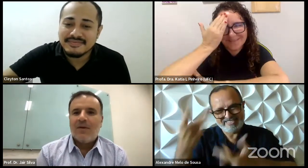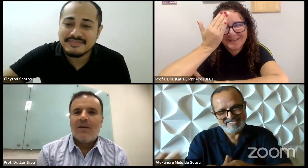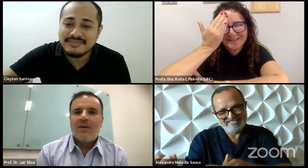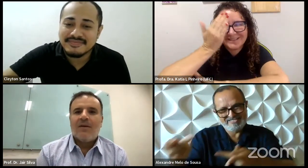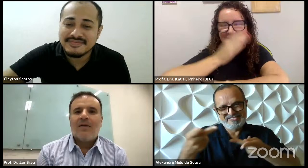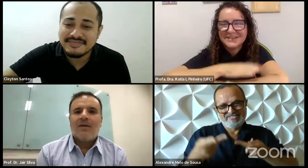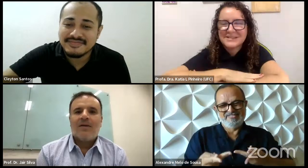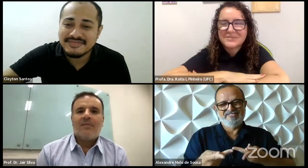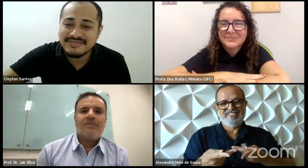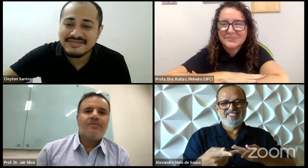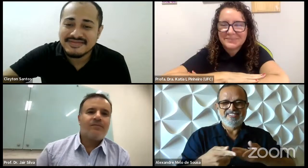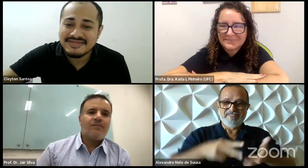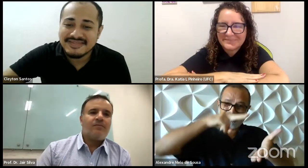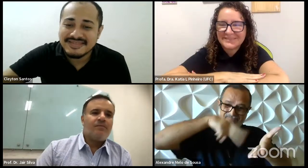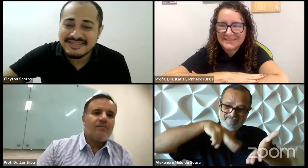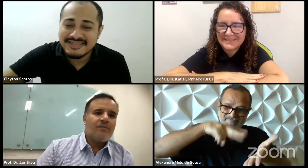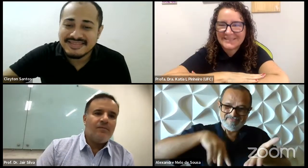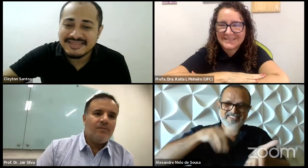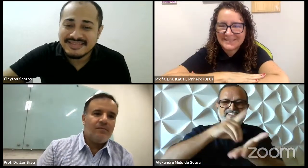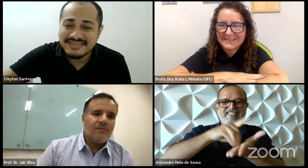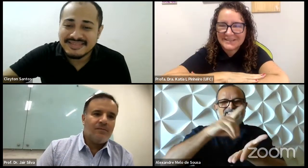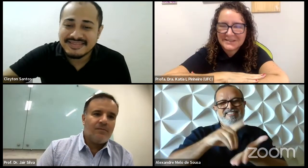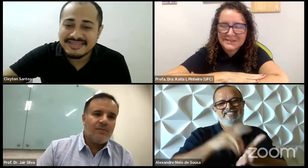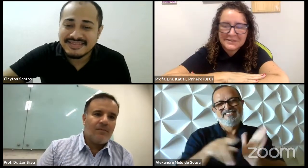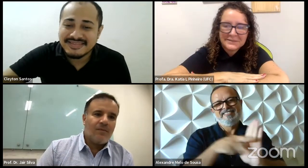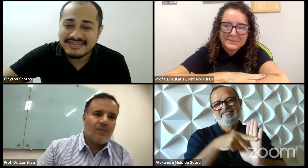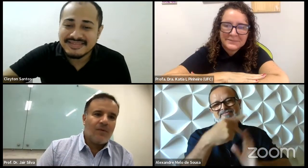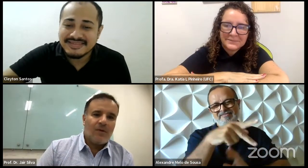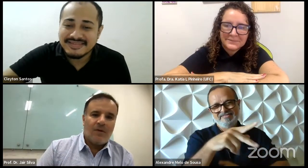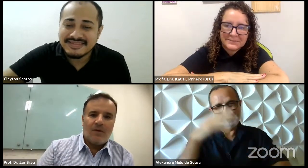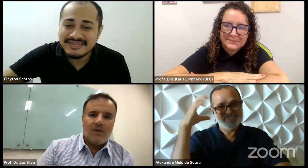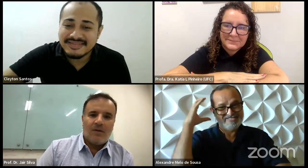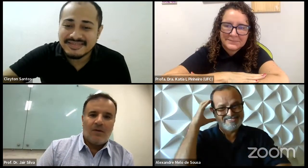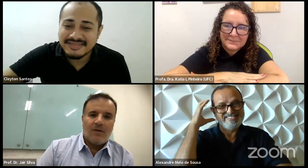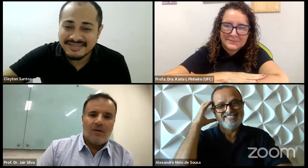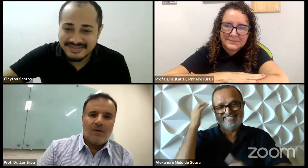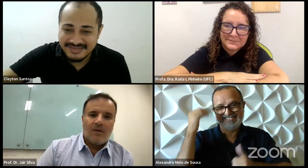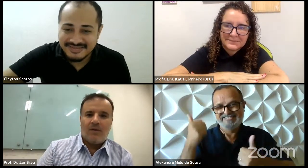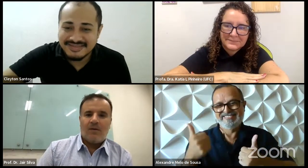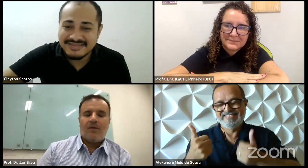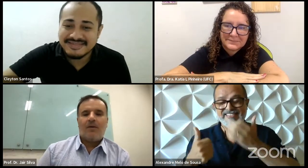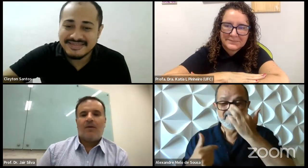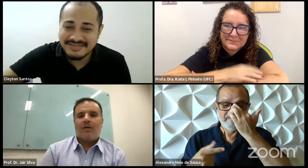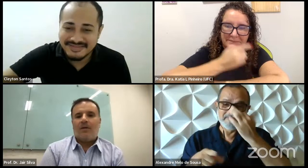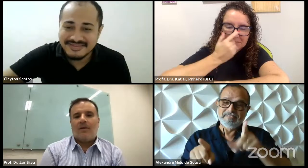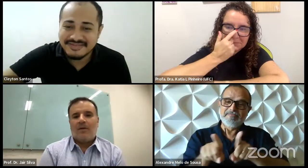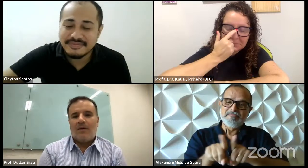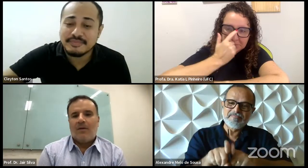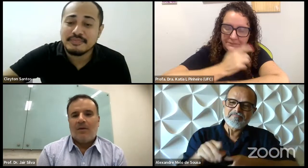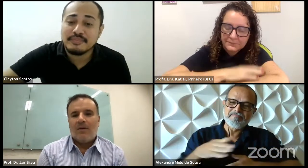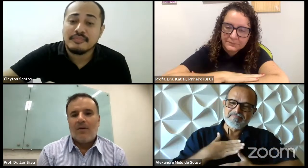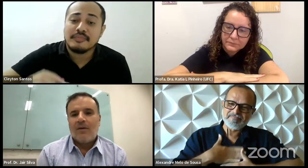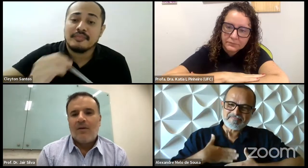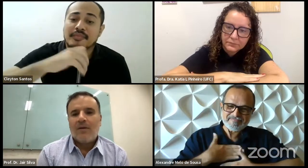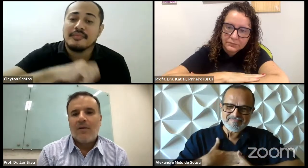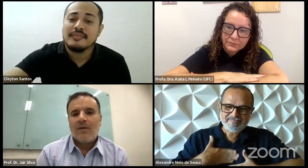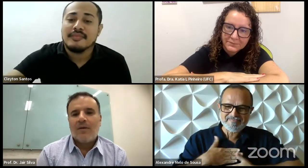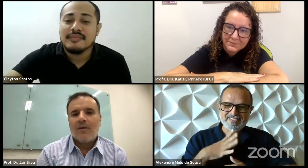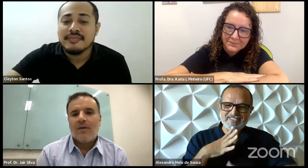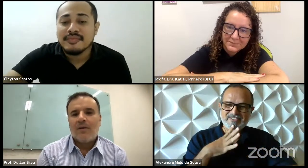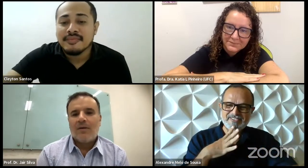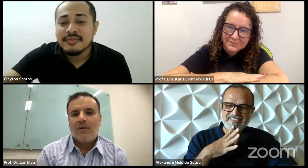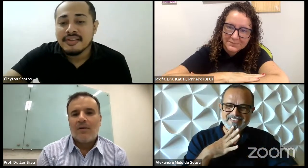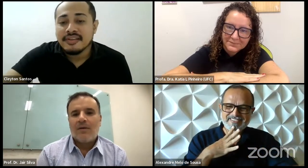Também a professora Kátia. Muito obrigado pelo esse convite, tá? E tá fazendo essa qualificação agora.